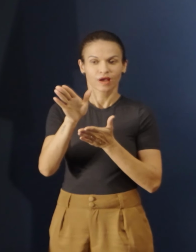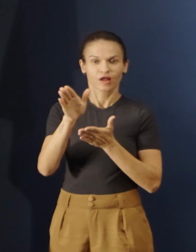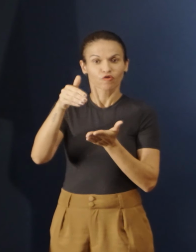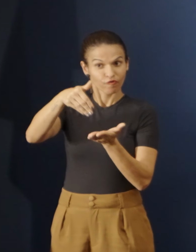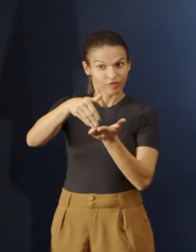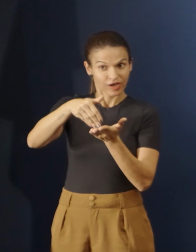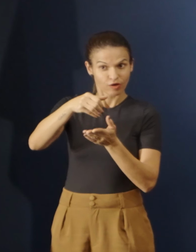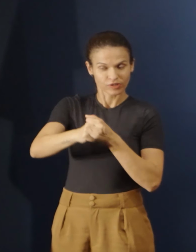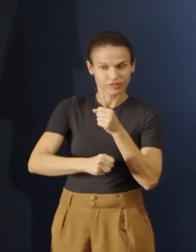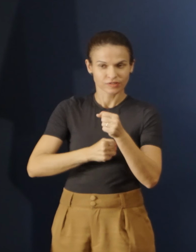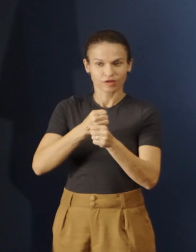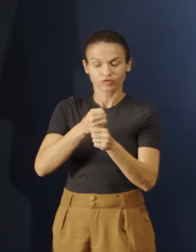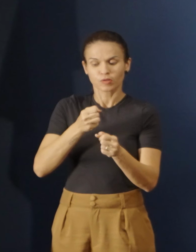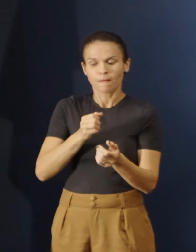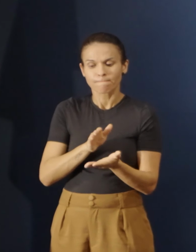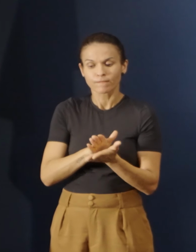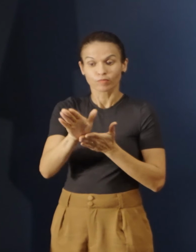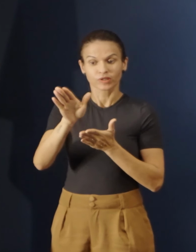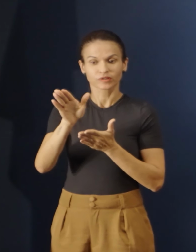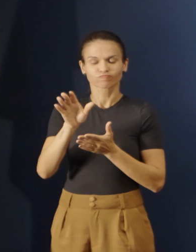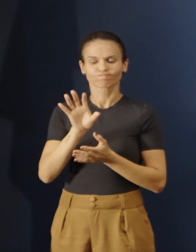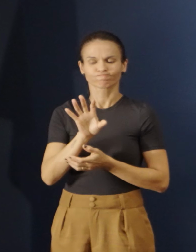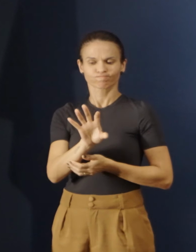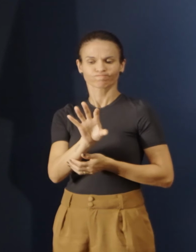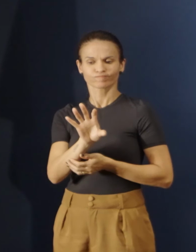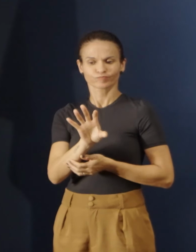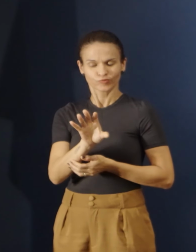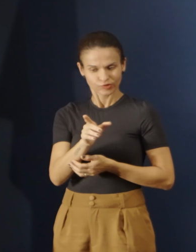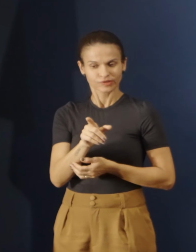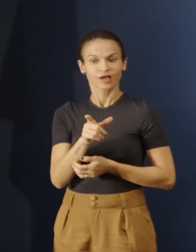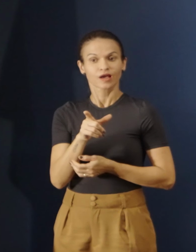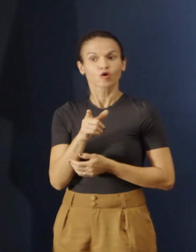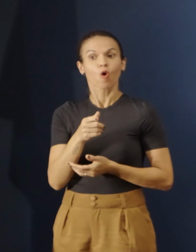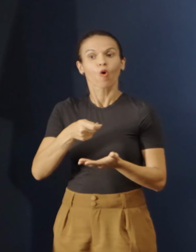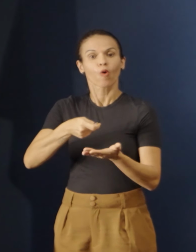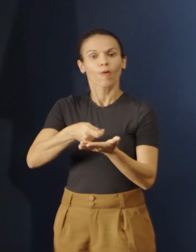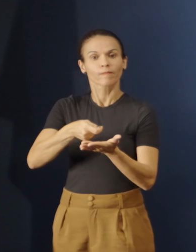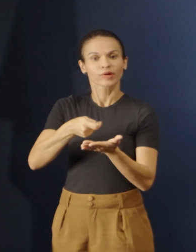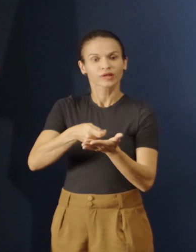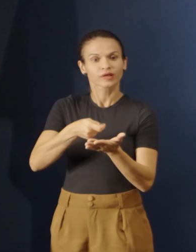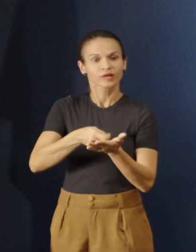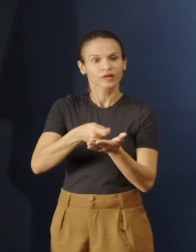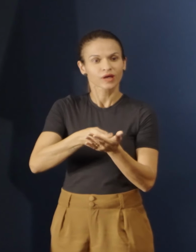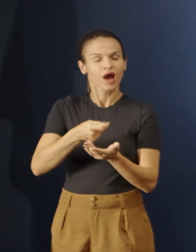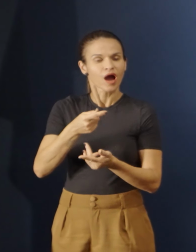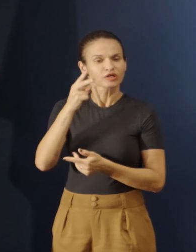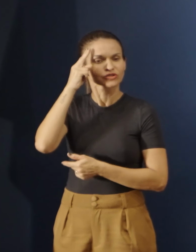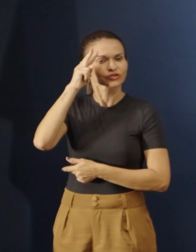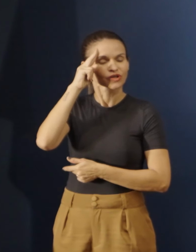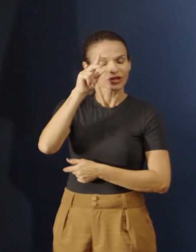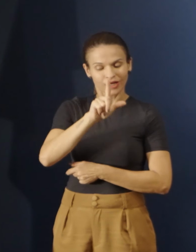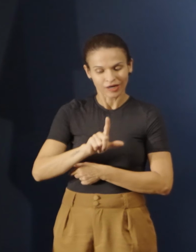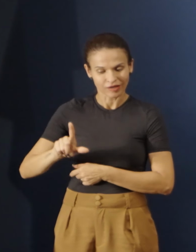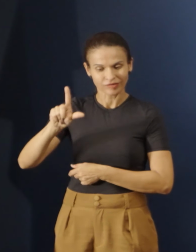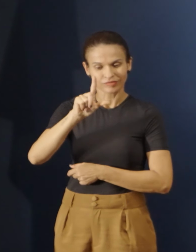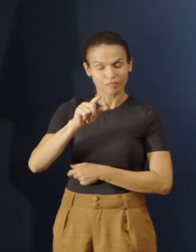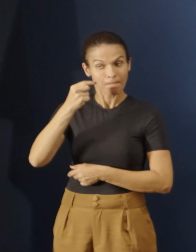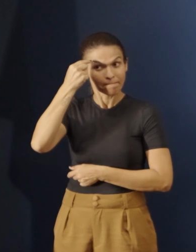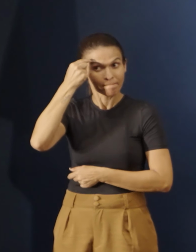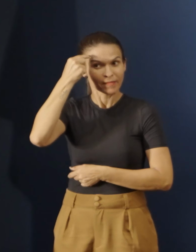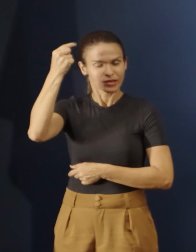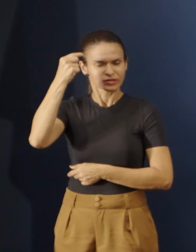final desse ano, quando você publica um negócio desse, você, inclusive, você obriga que a historiografia literária